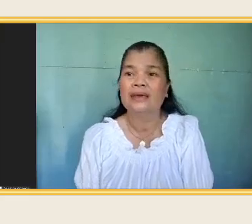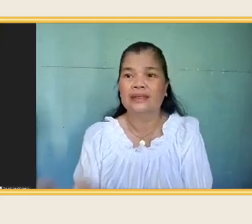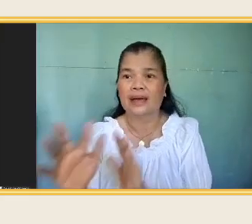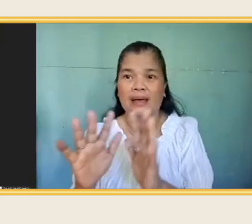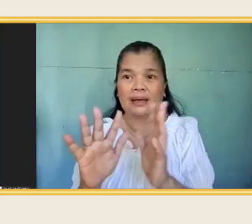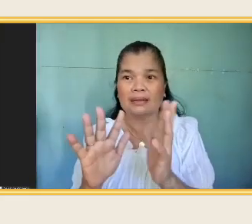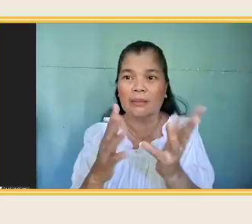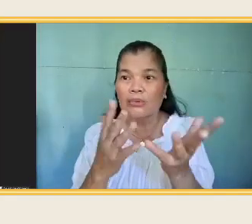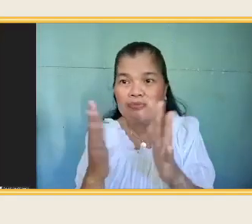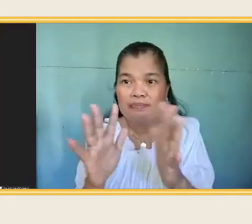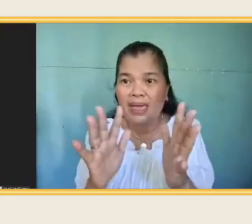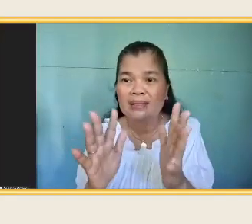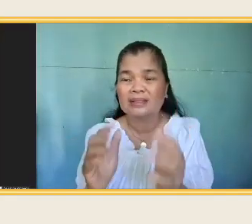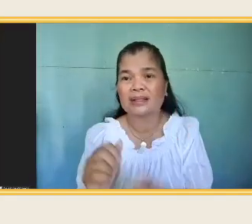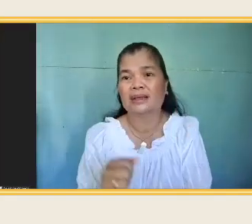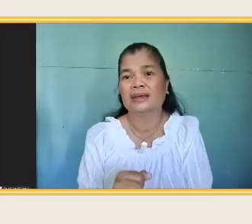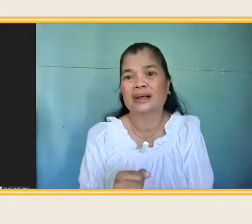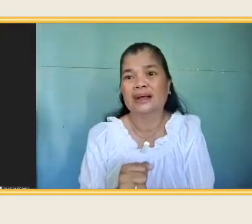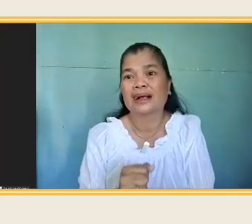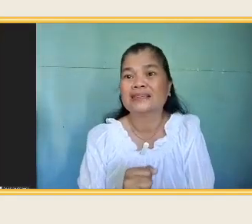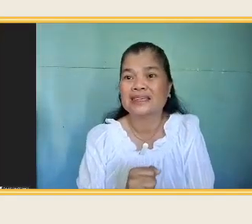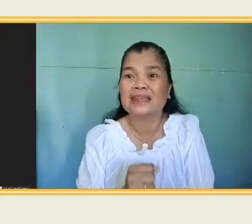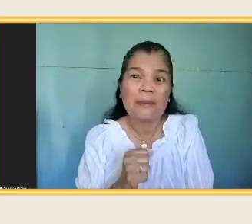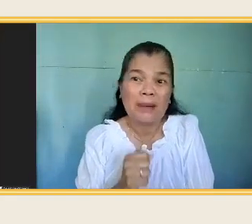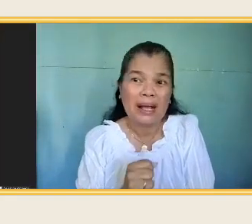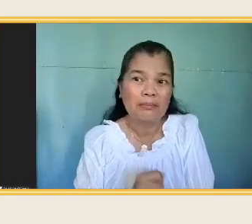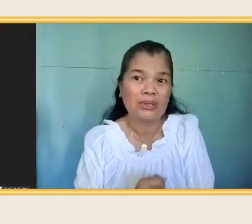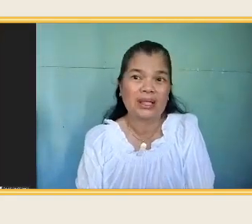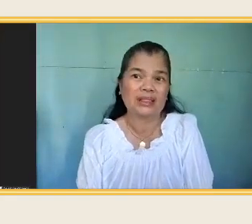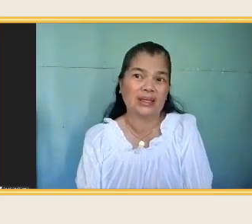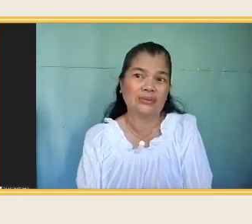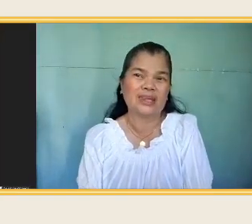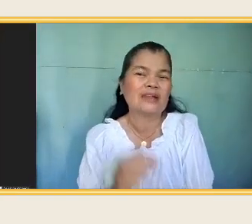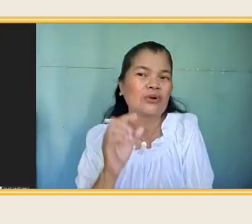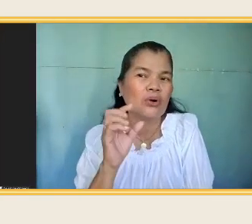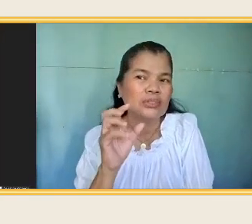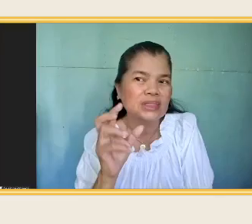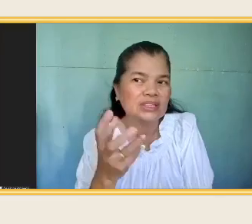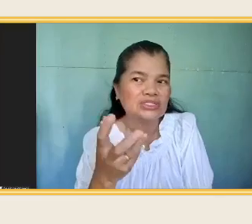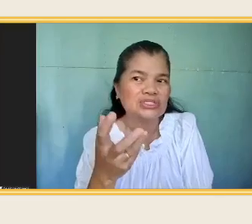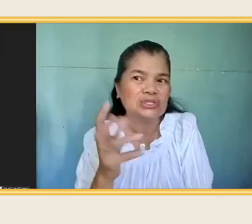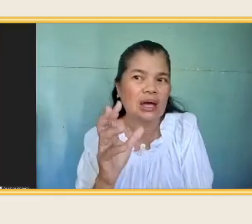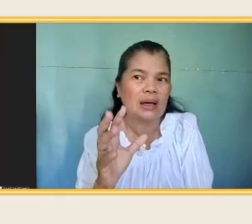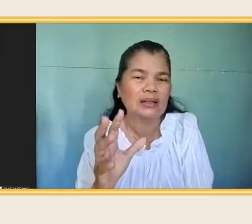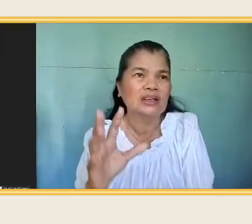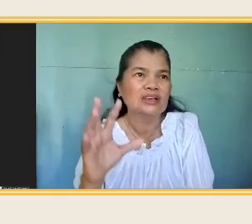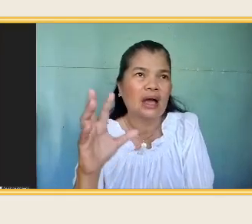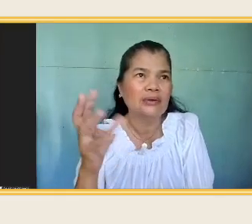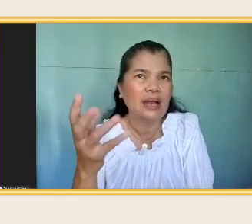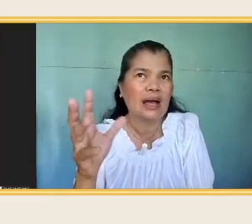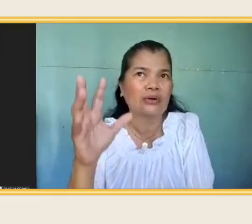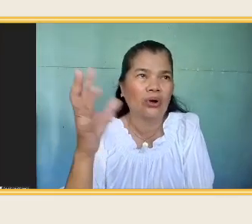hands, the movement, kasi napaka-importante nun. Dahil konting